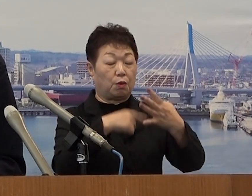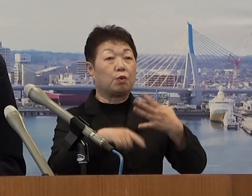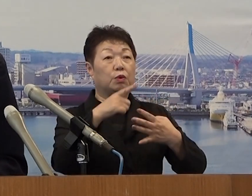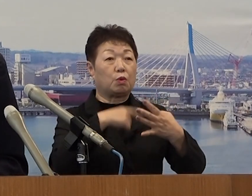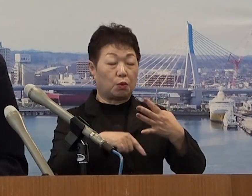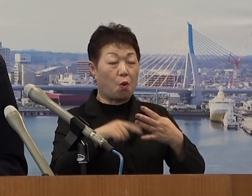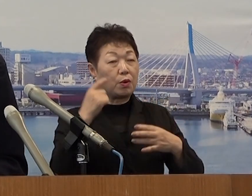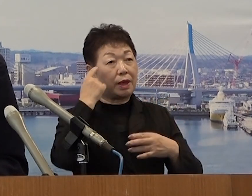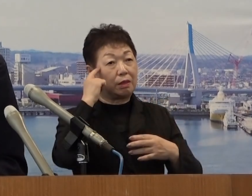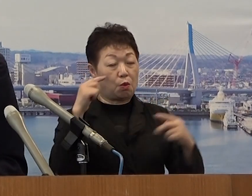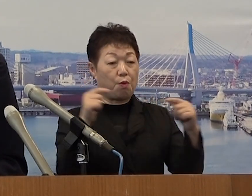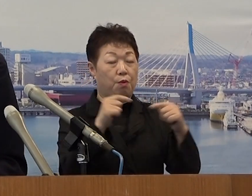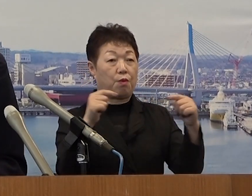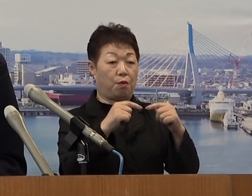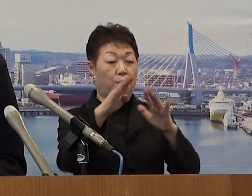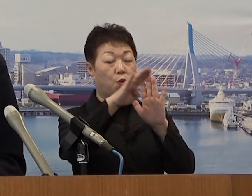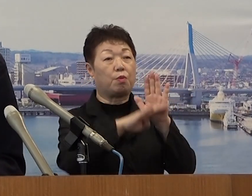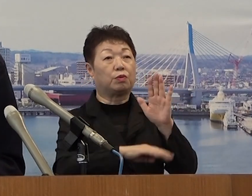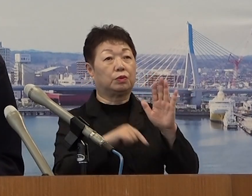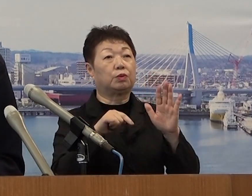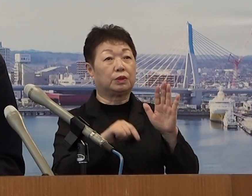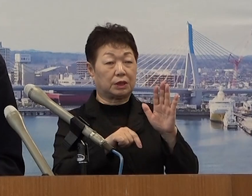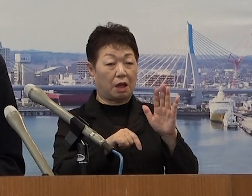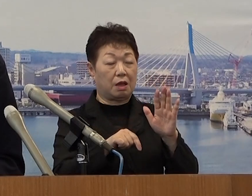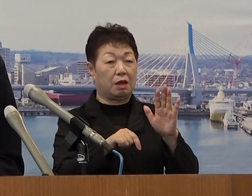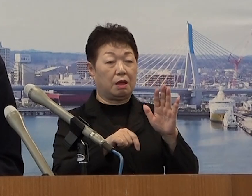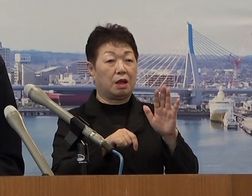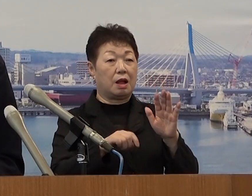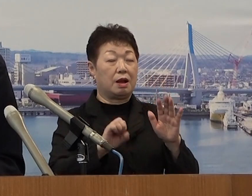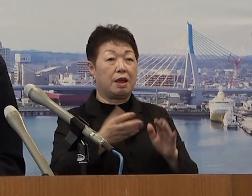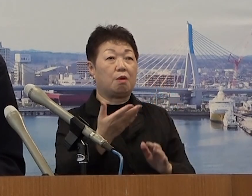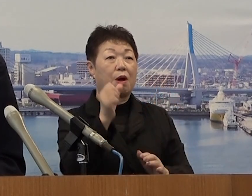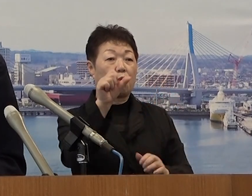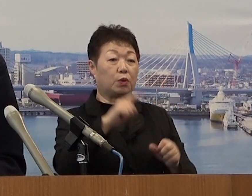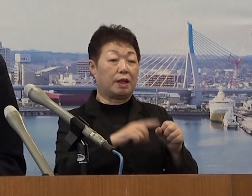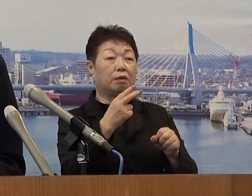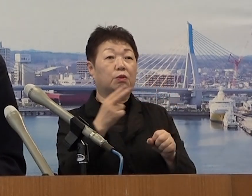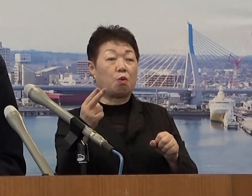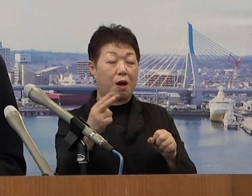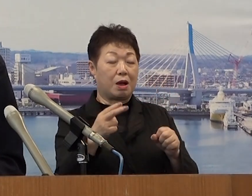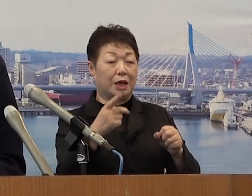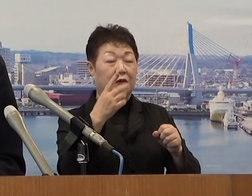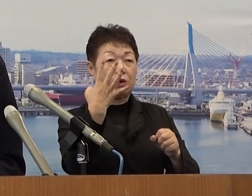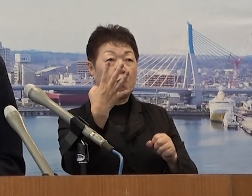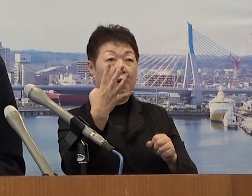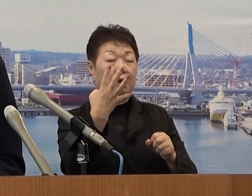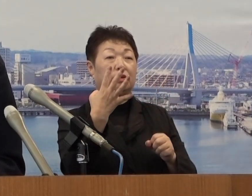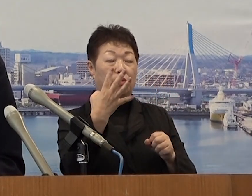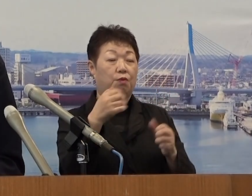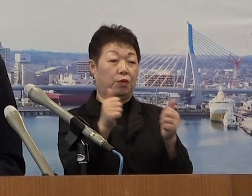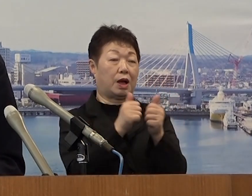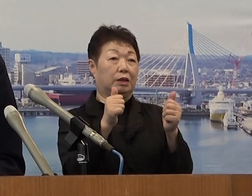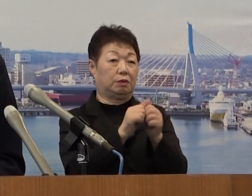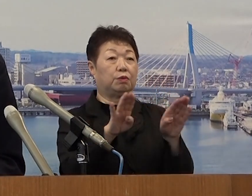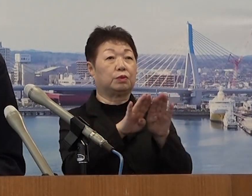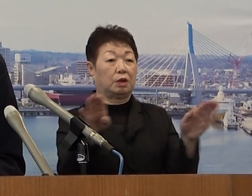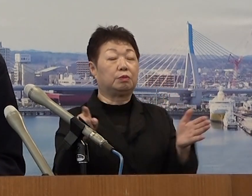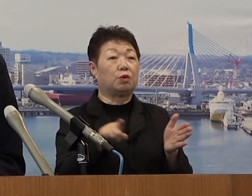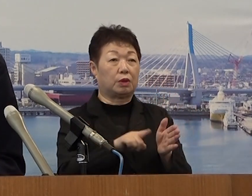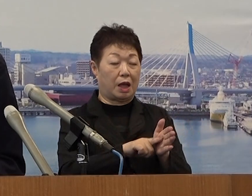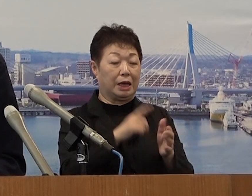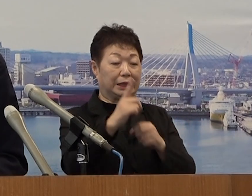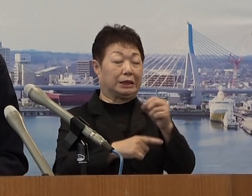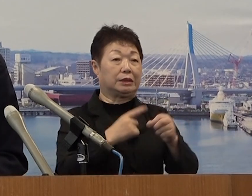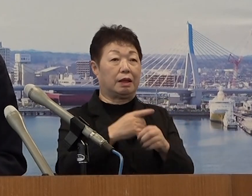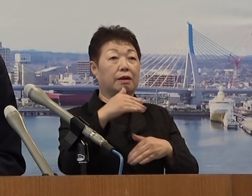主な検討項目といたしまして、今年度は今回を含めて4回の開催を予定し、1年を